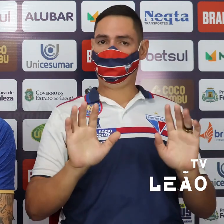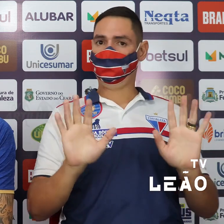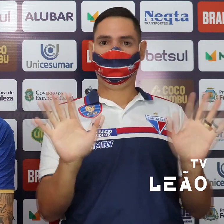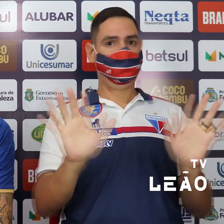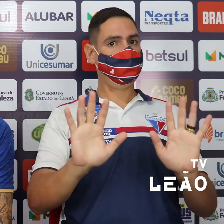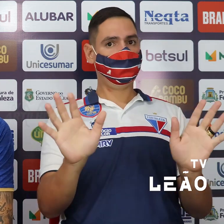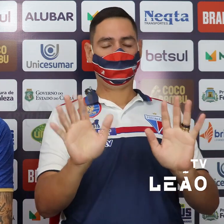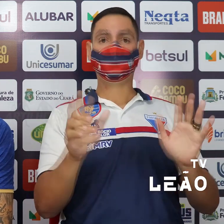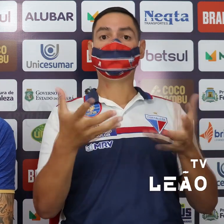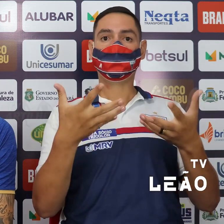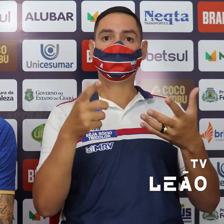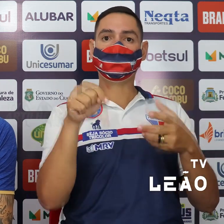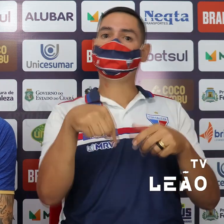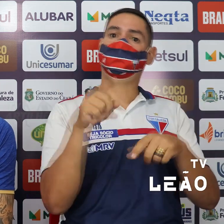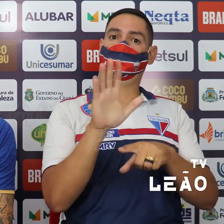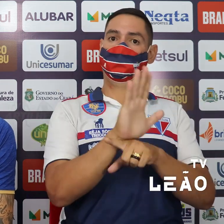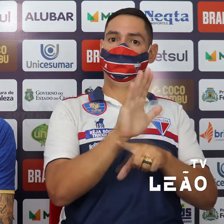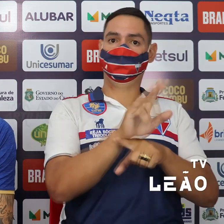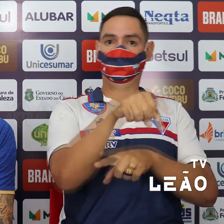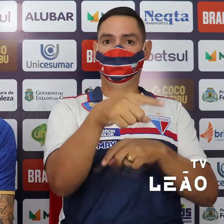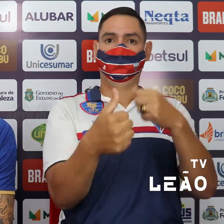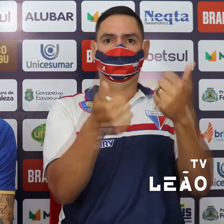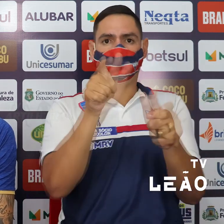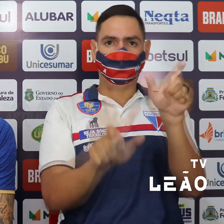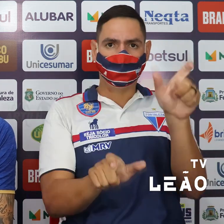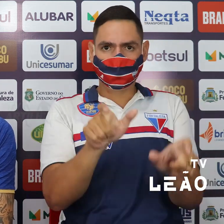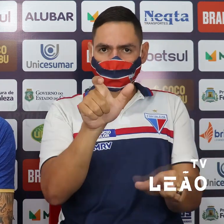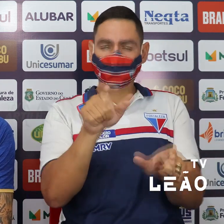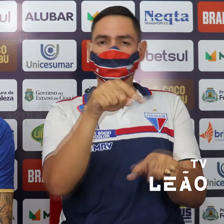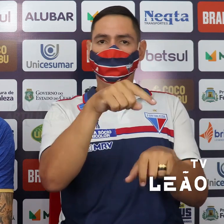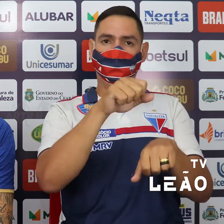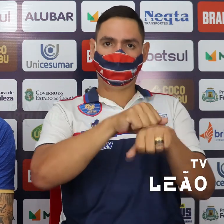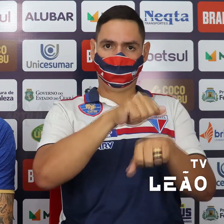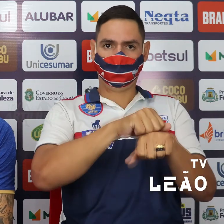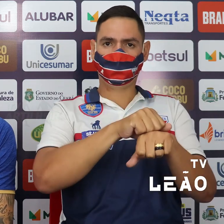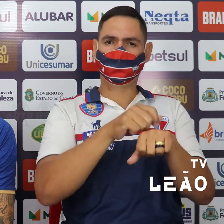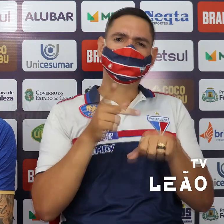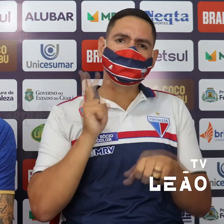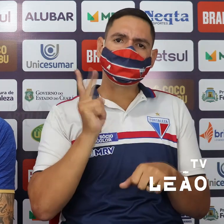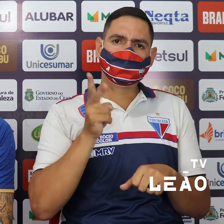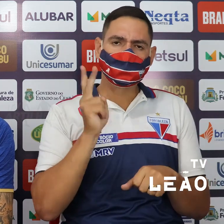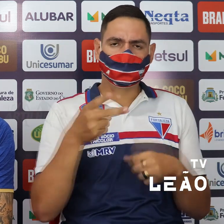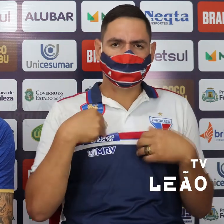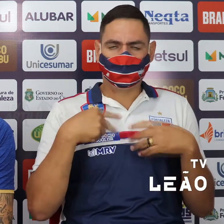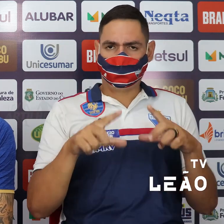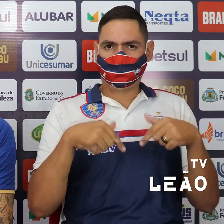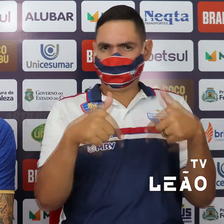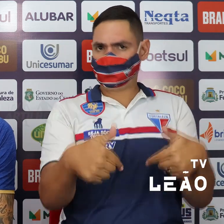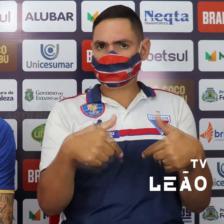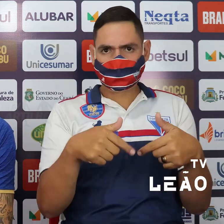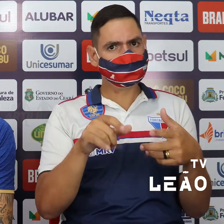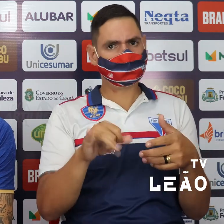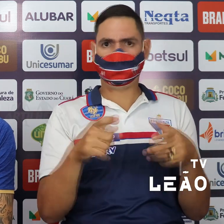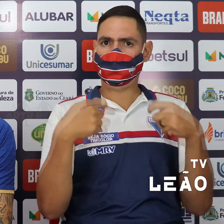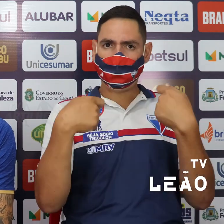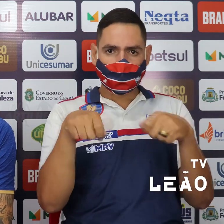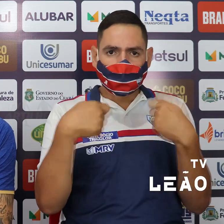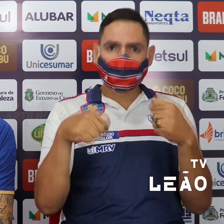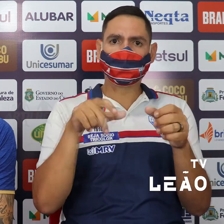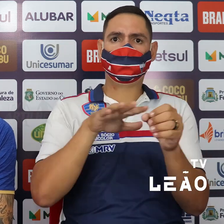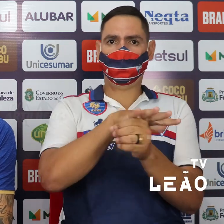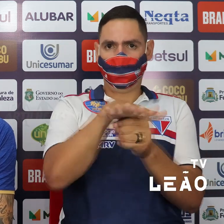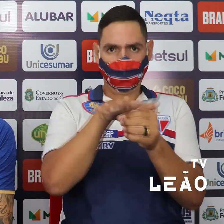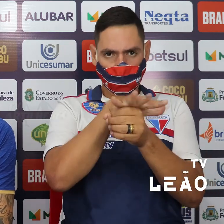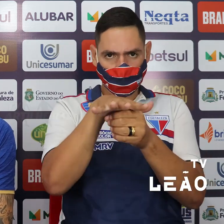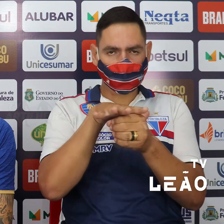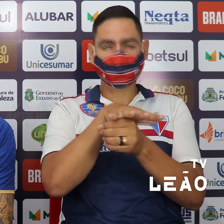ajudar o Fortaleza, quero ajudar meus companheiros que vestem essa camisa, sempre dando o meu máximo. Se ele precisar me colocar de meio,